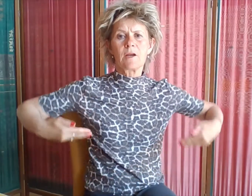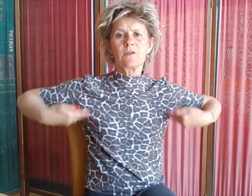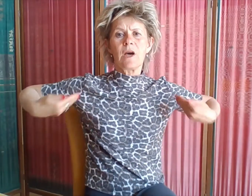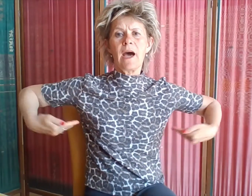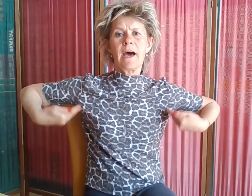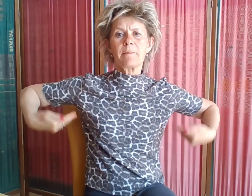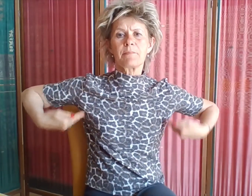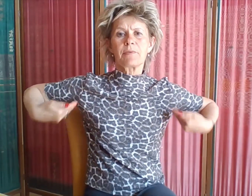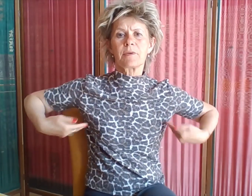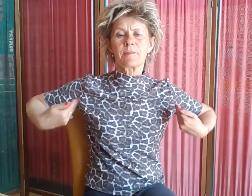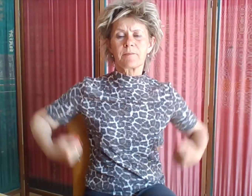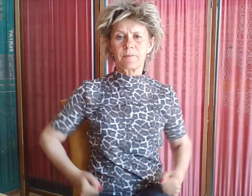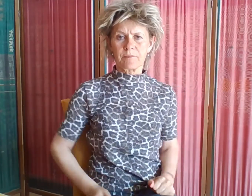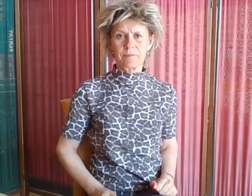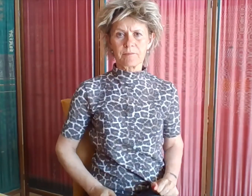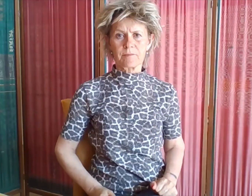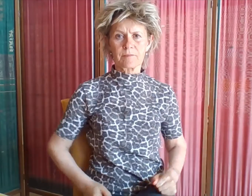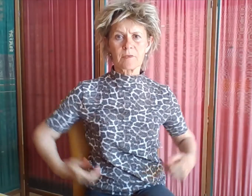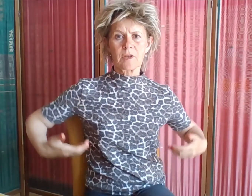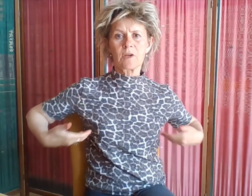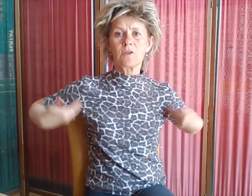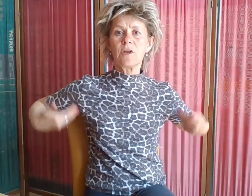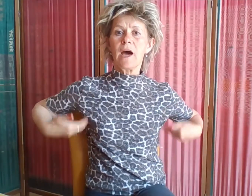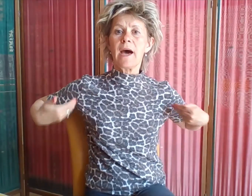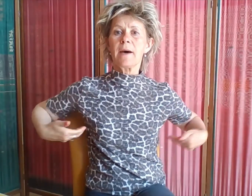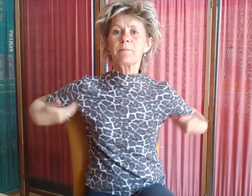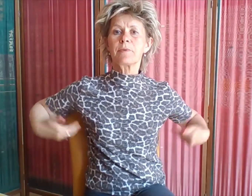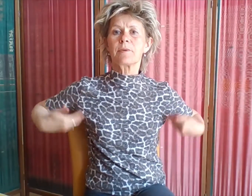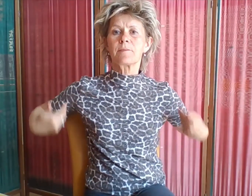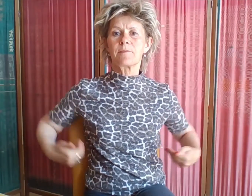De aap. De aap.